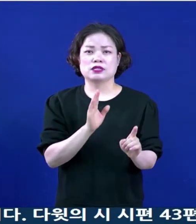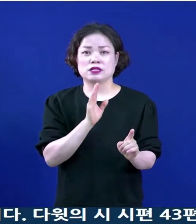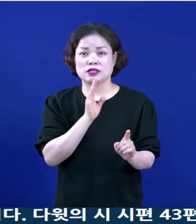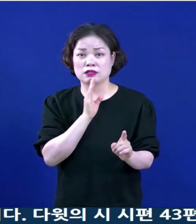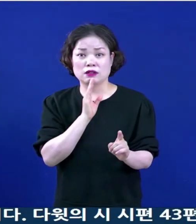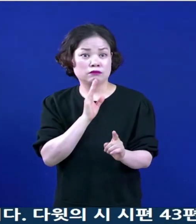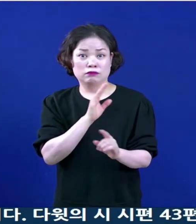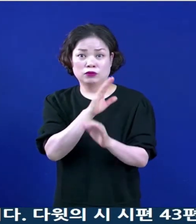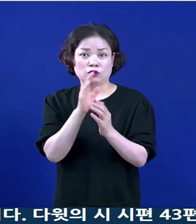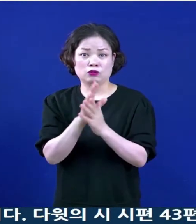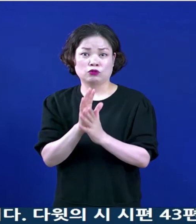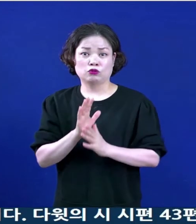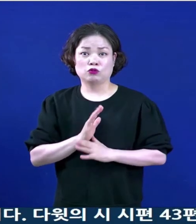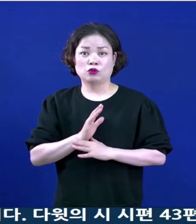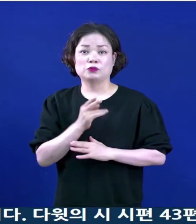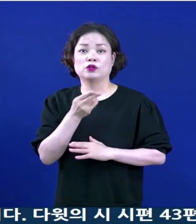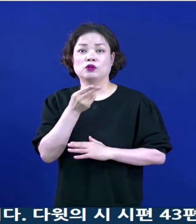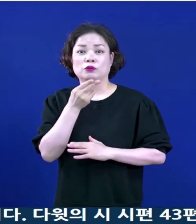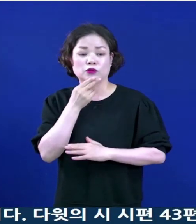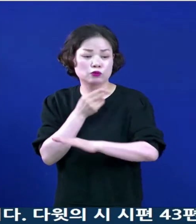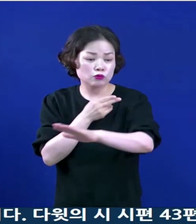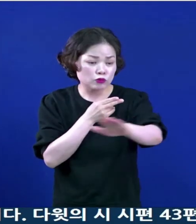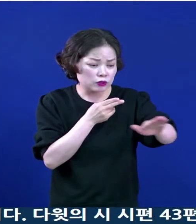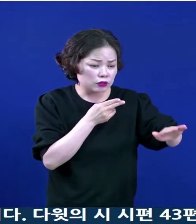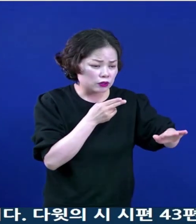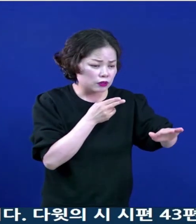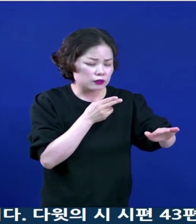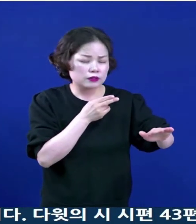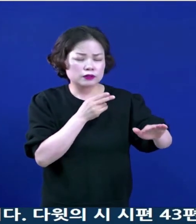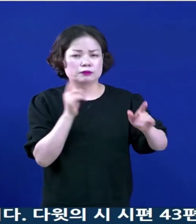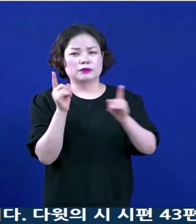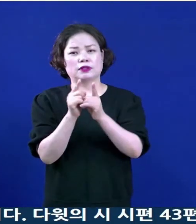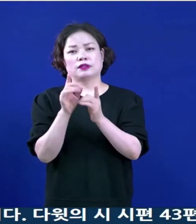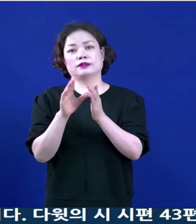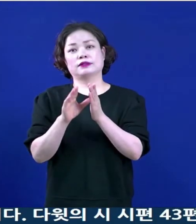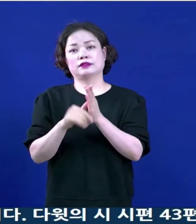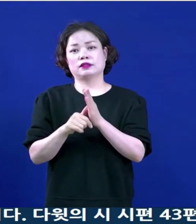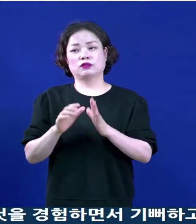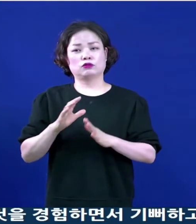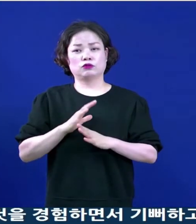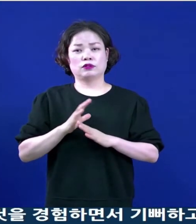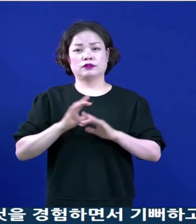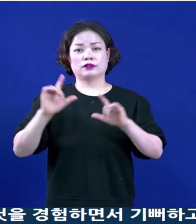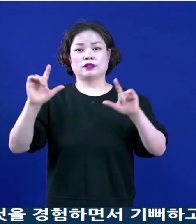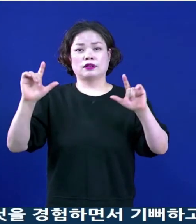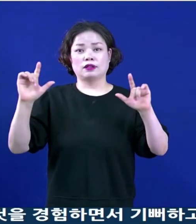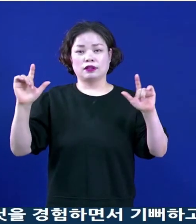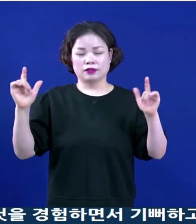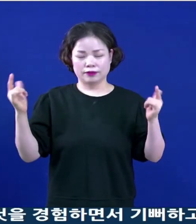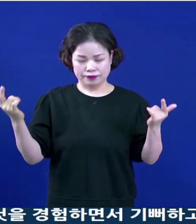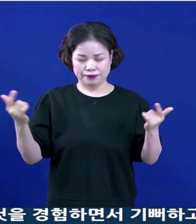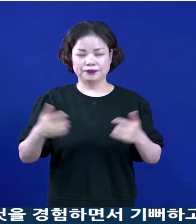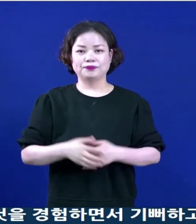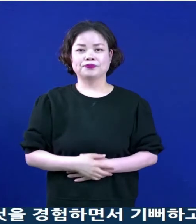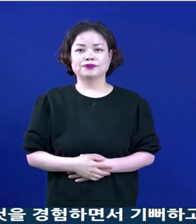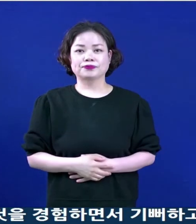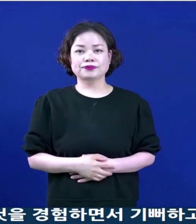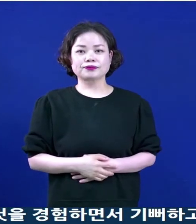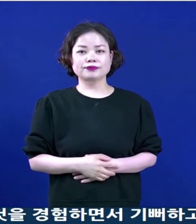전혀 두려워하지 않아야 될 일이 우리에게 닥칠 때 두려워하지 않을 수가 있는